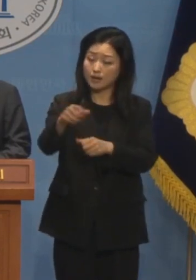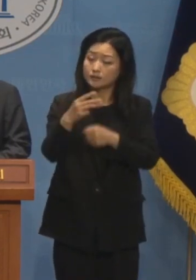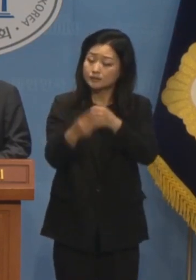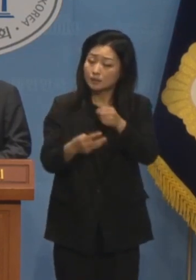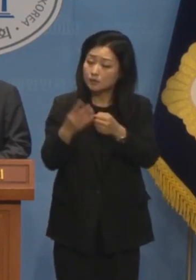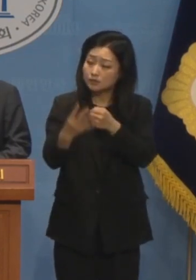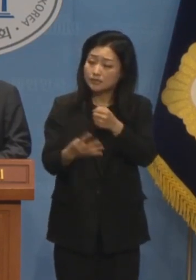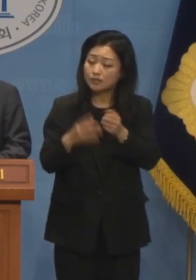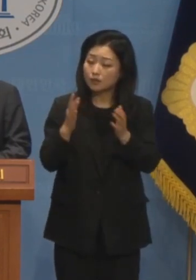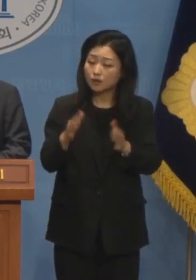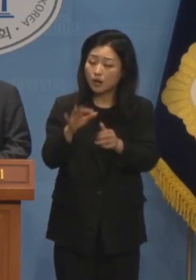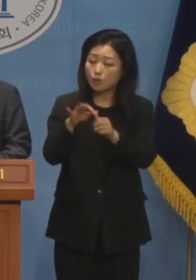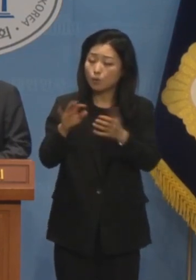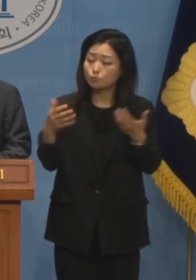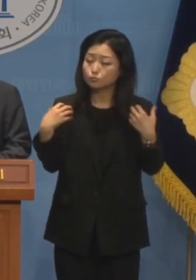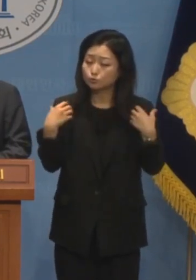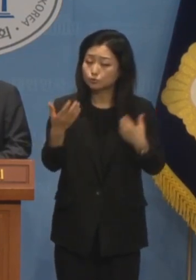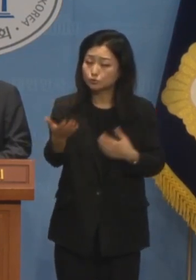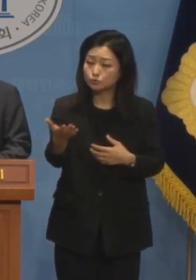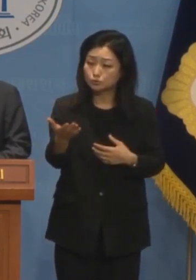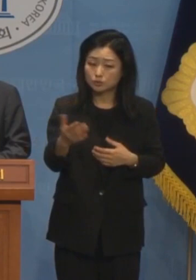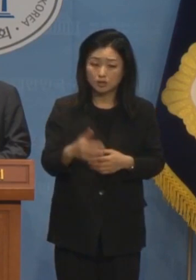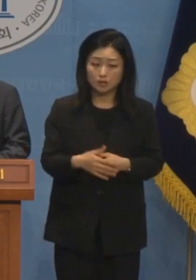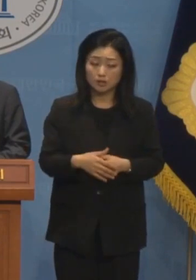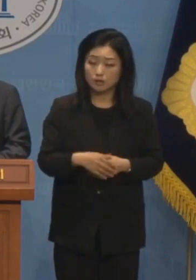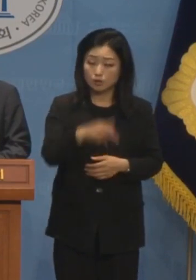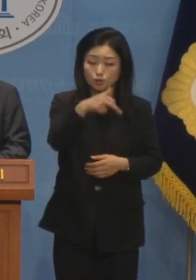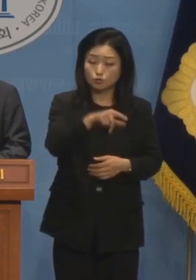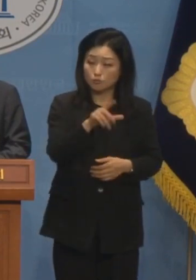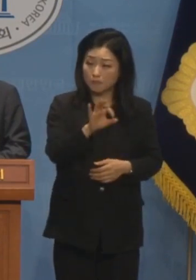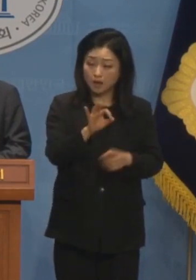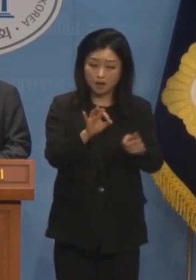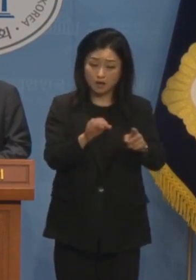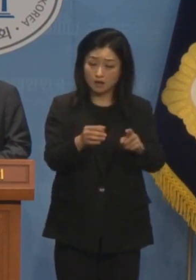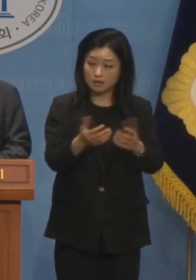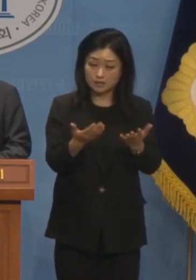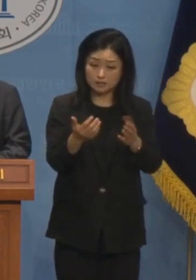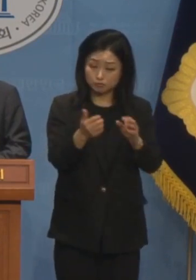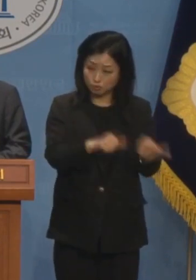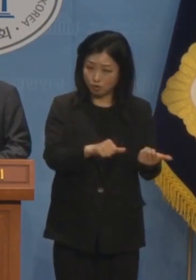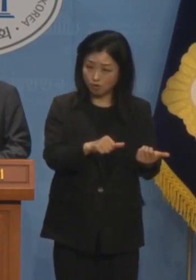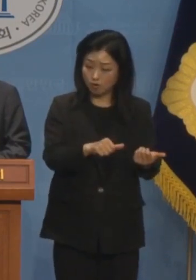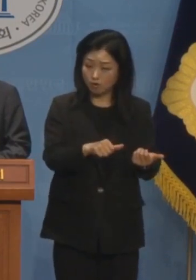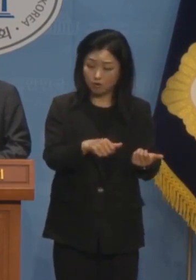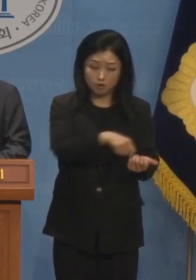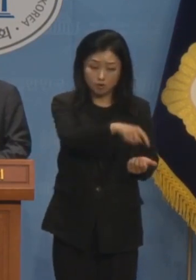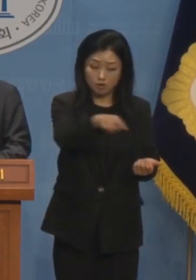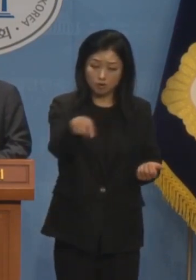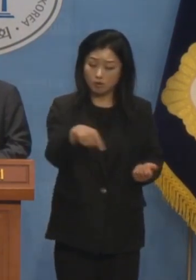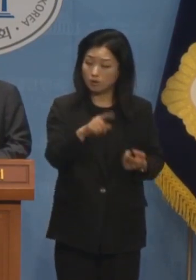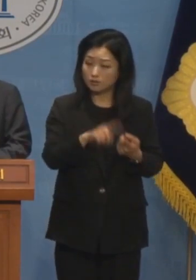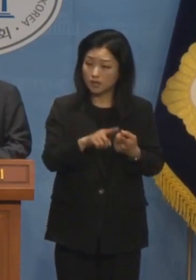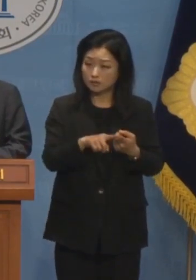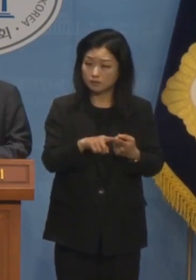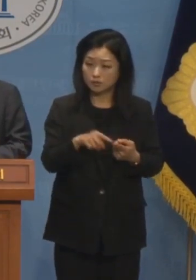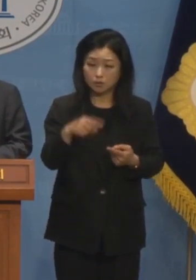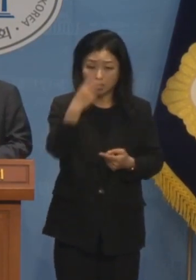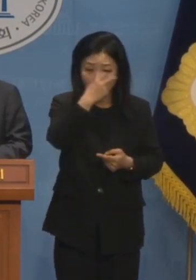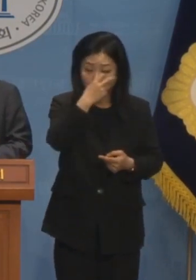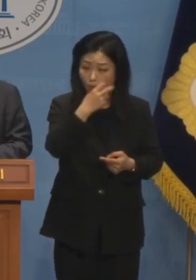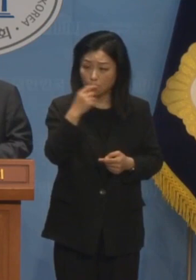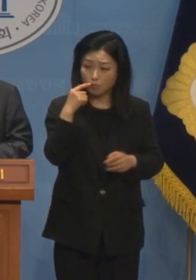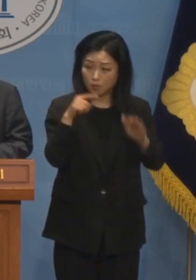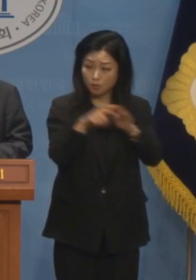4년간 고용노동부가 이렇게 계속해서 많은 노동자들이 죽어가고 있는 쿠팡에 대해서